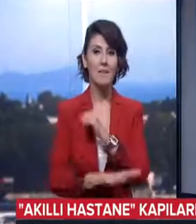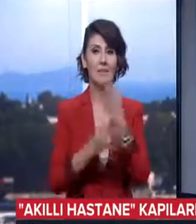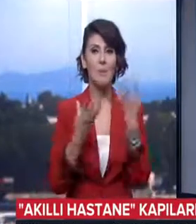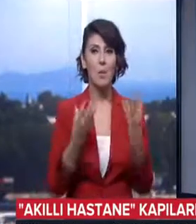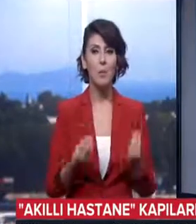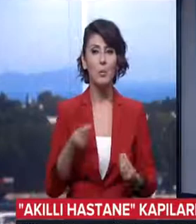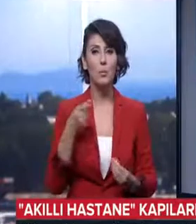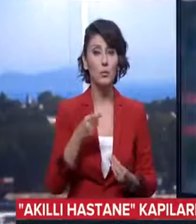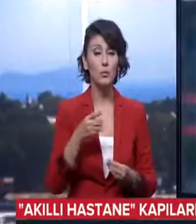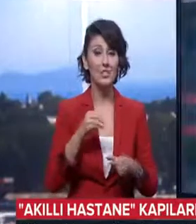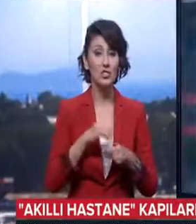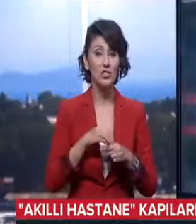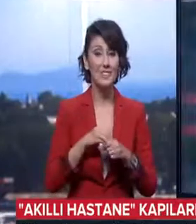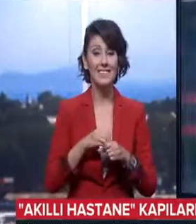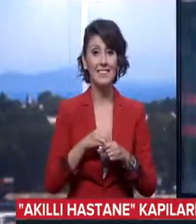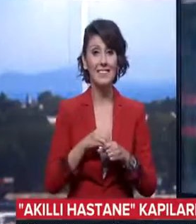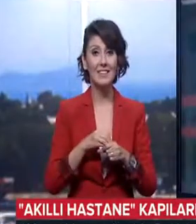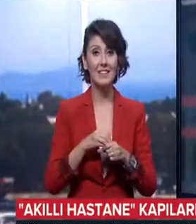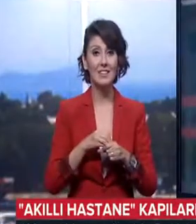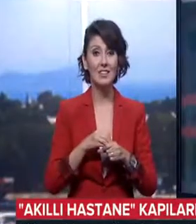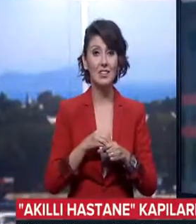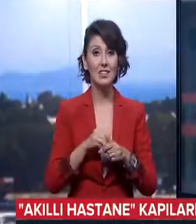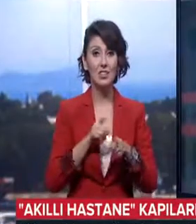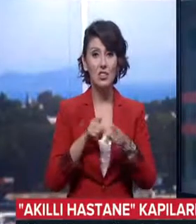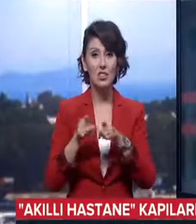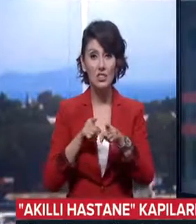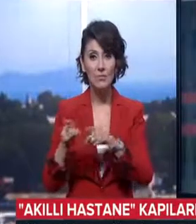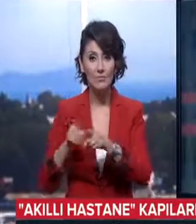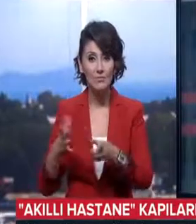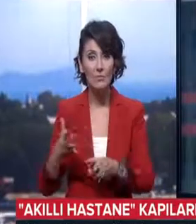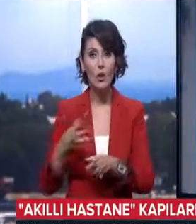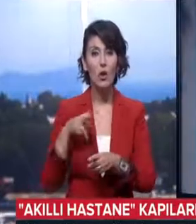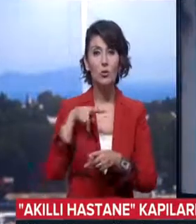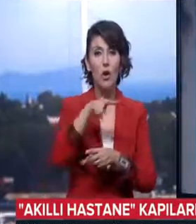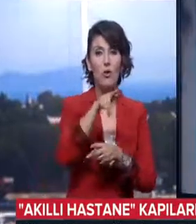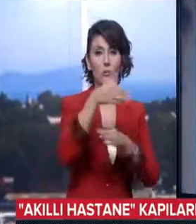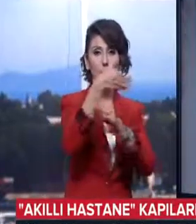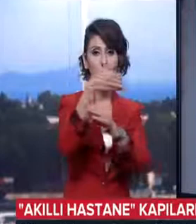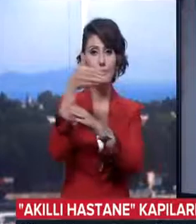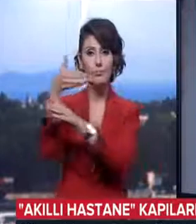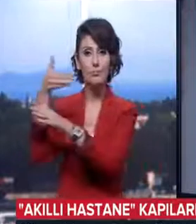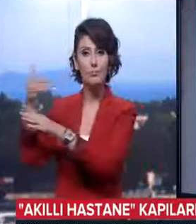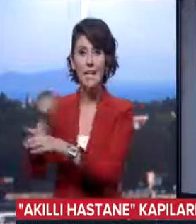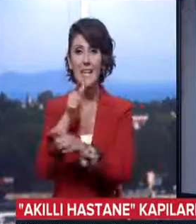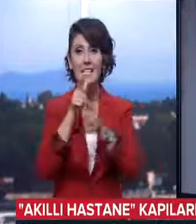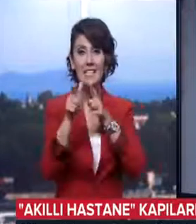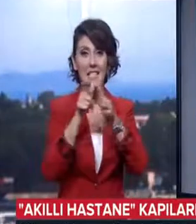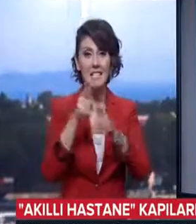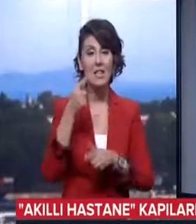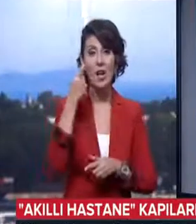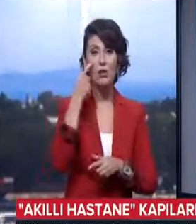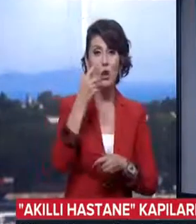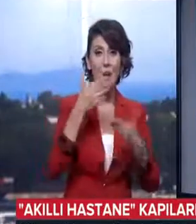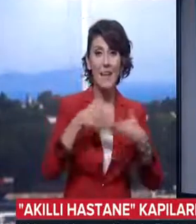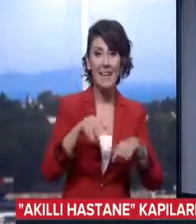altyapının olması, buna yönelik işaretlemeler, yönlendirme tabelaları, sesli ve